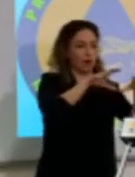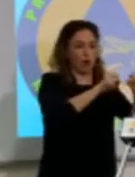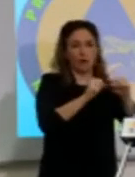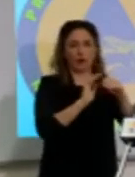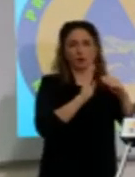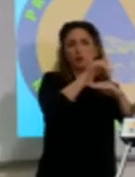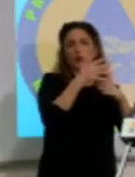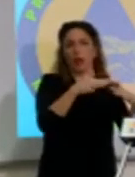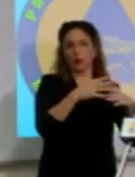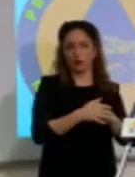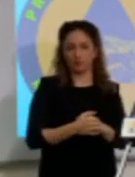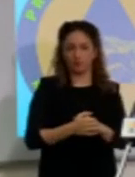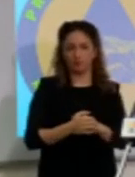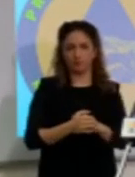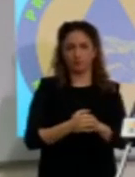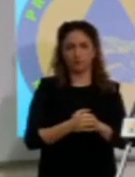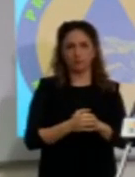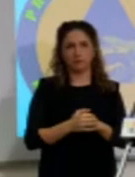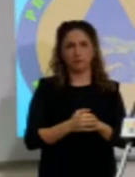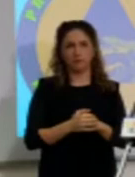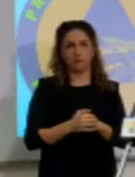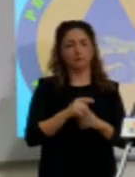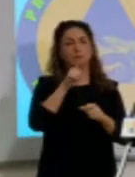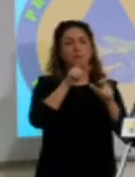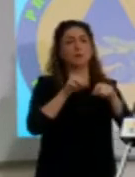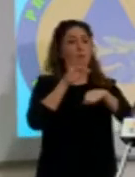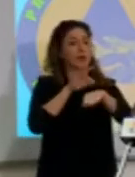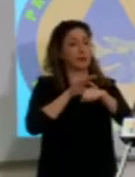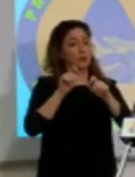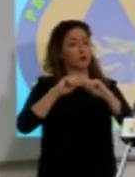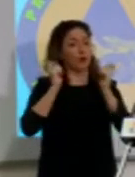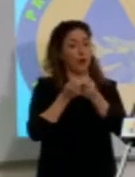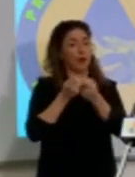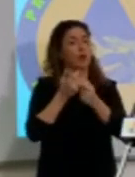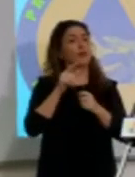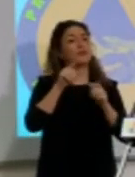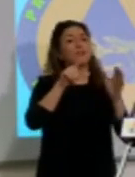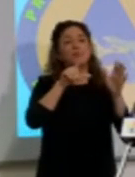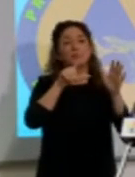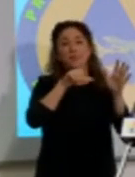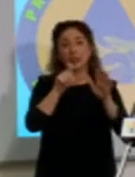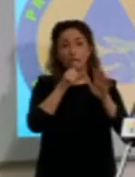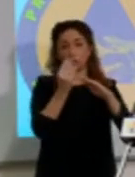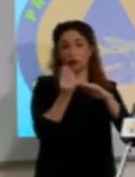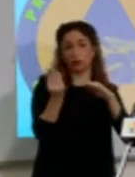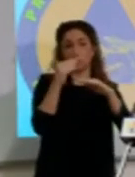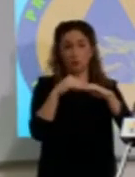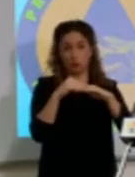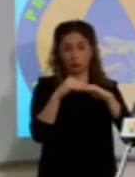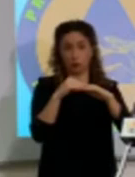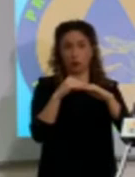buoni molecolare ad oggi sono 2.819.000 i test e rapidi oltre un milione fatti ad oggi